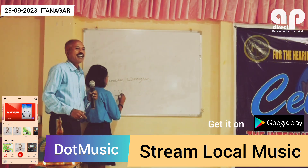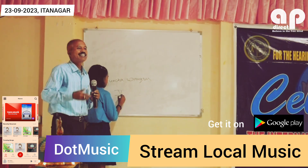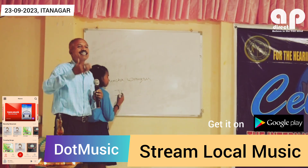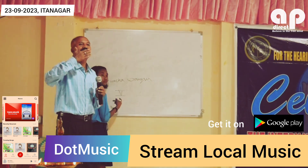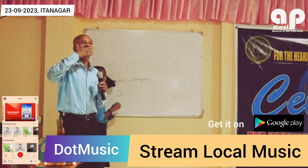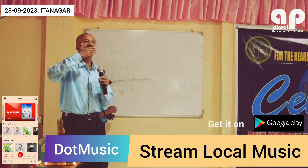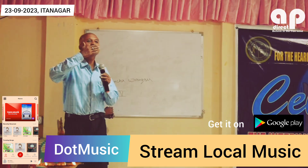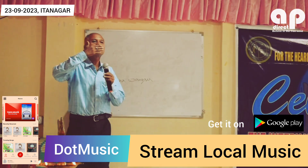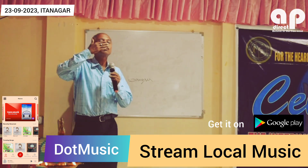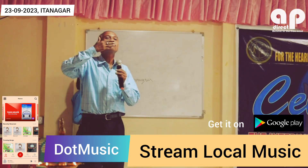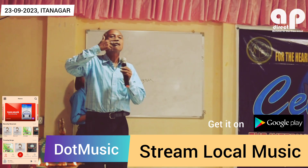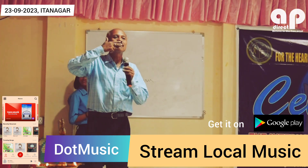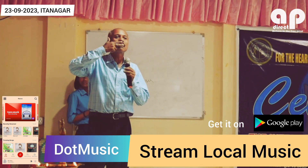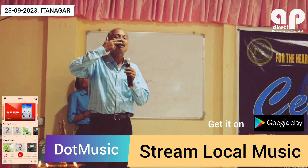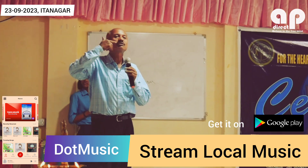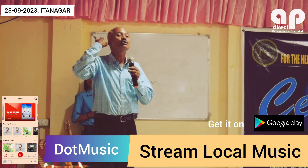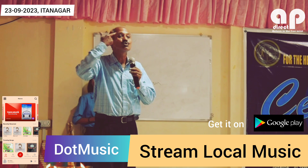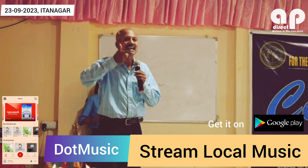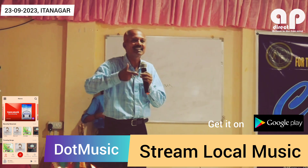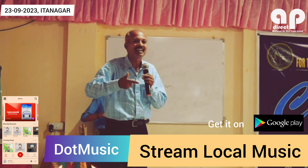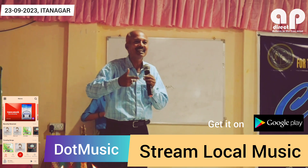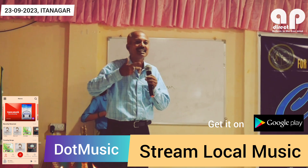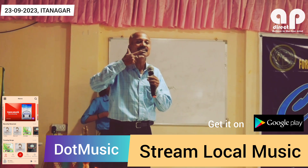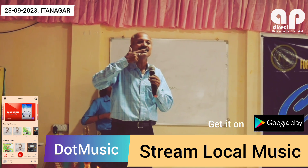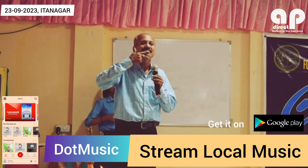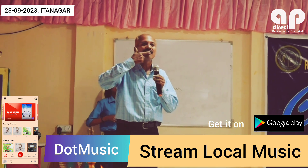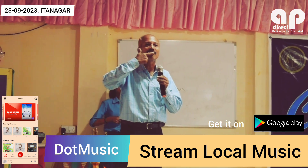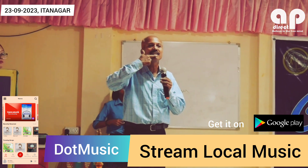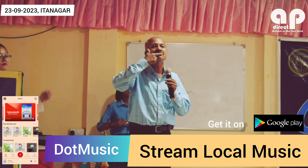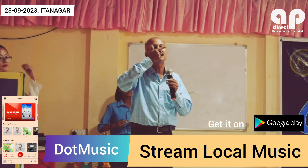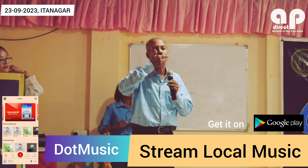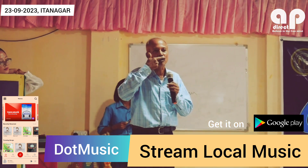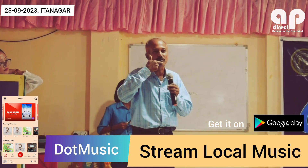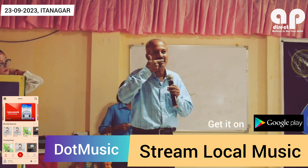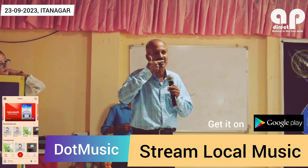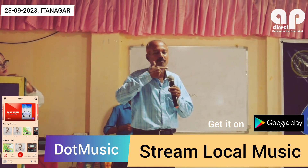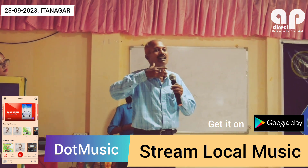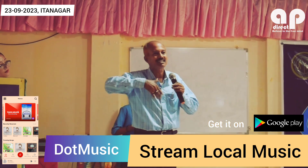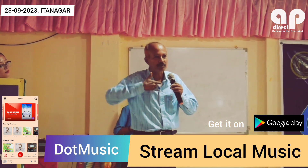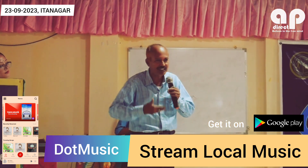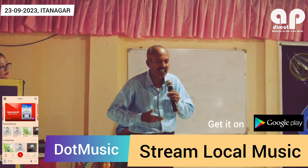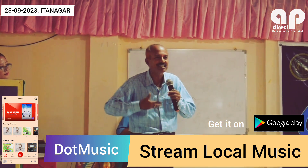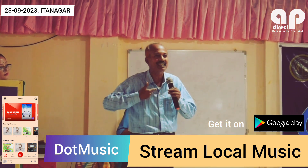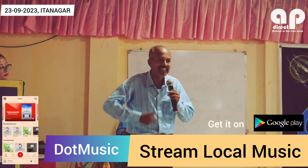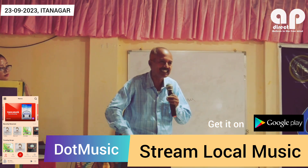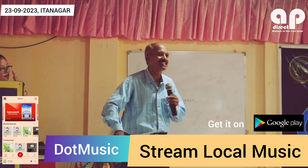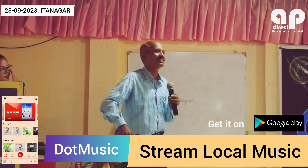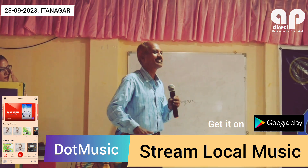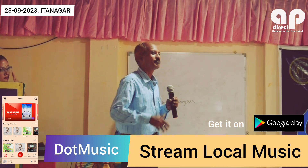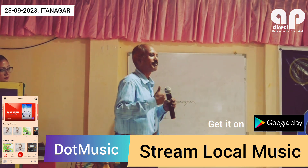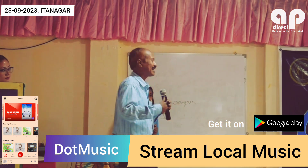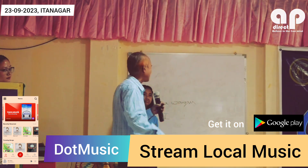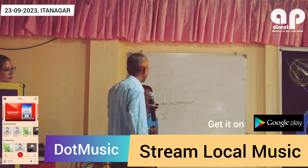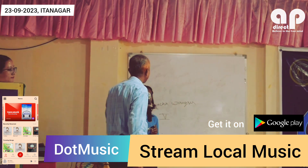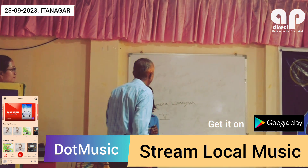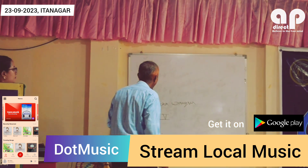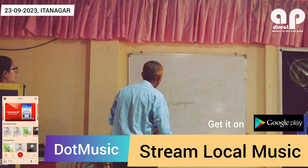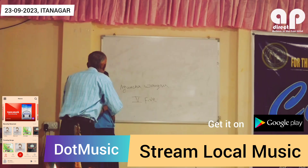ऐसे लगता है जो मेरा बात को सुनाई दे रहा है, लेकिन only she is following my lip and some signs and gestures, my actions. Where are you